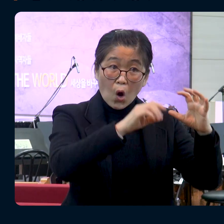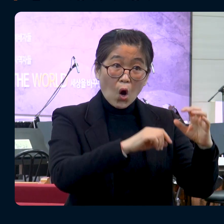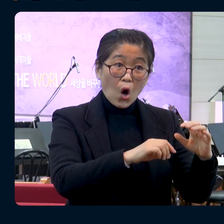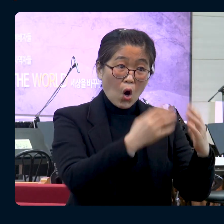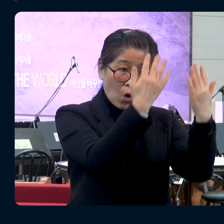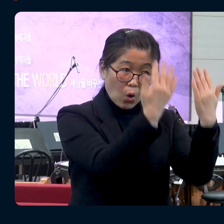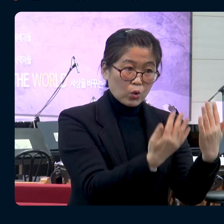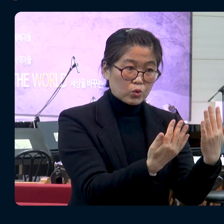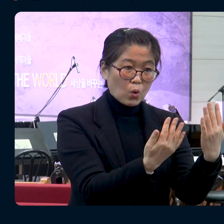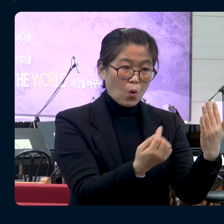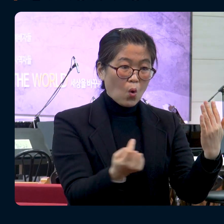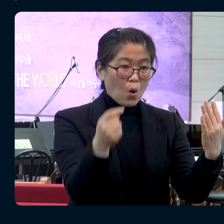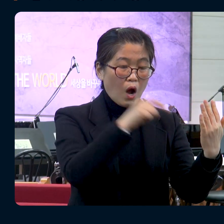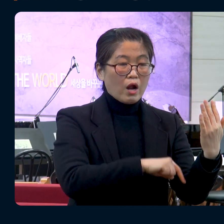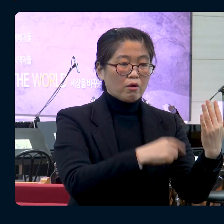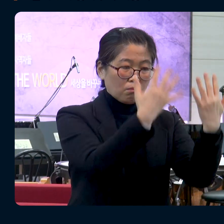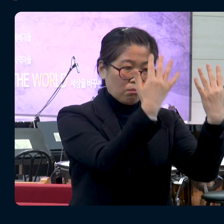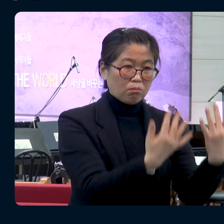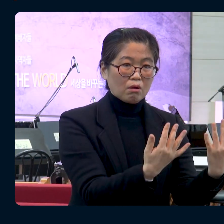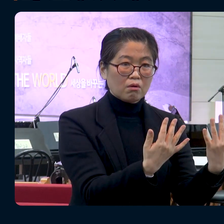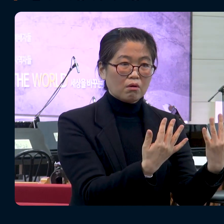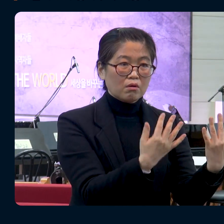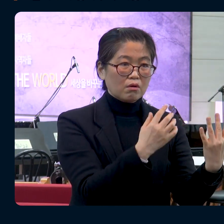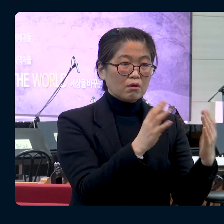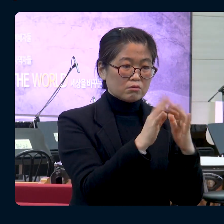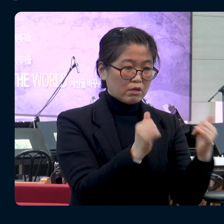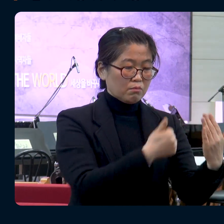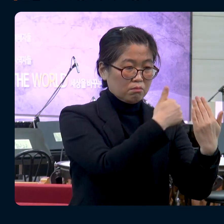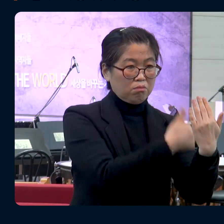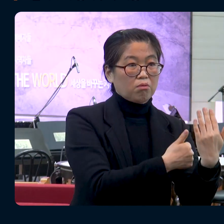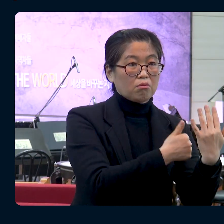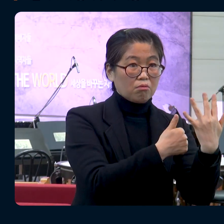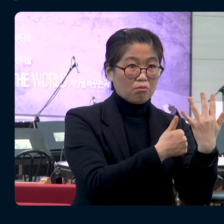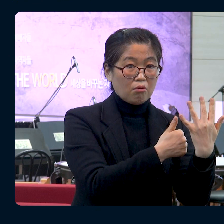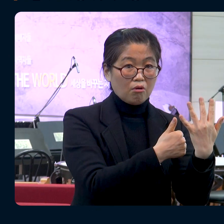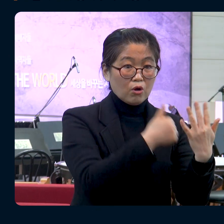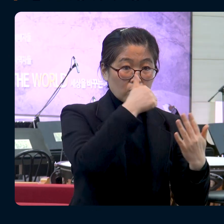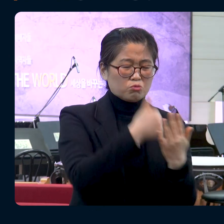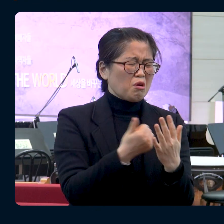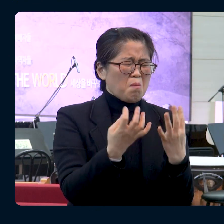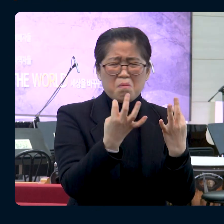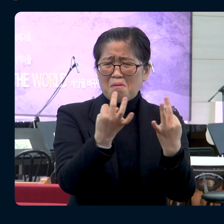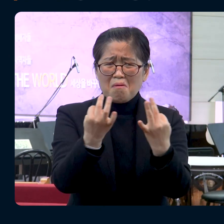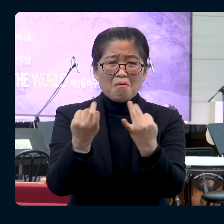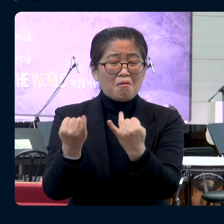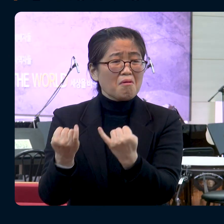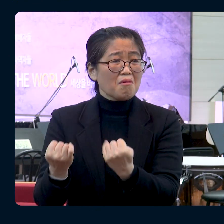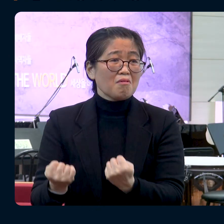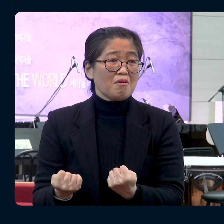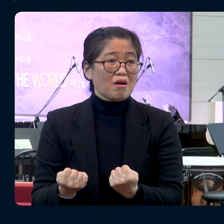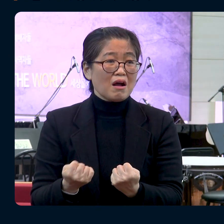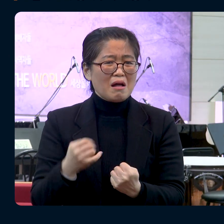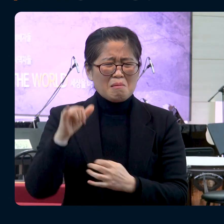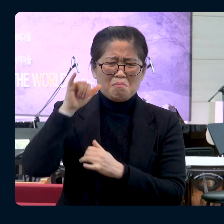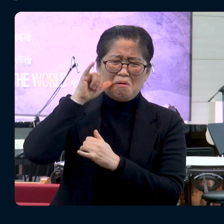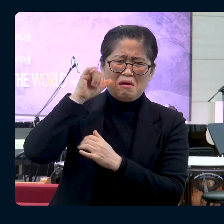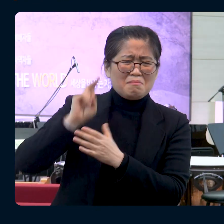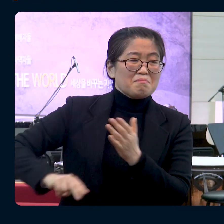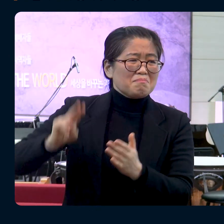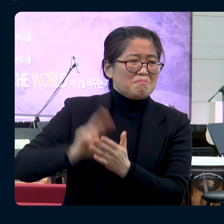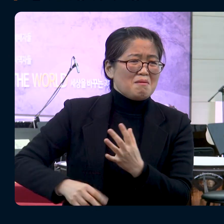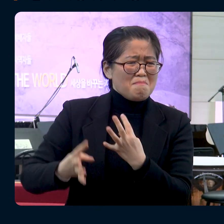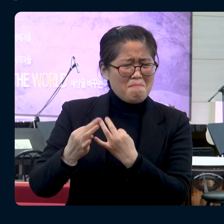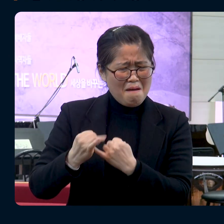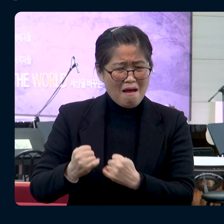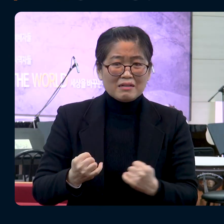됐냐? 일단 가둬놓기만 하지 나머지가 없어요. 왜냐하면 너무 많아. 죄수가 너무 많아. 다 마약 팔다가